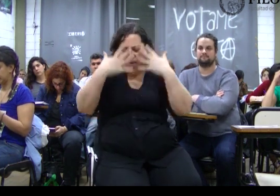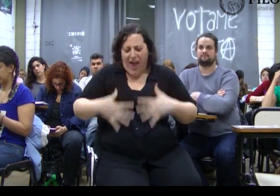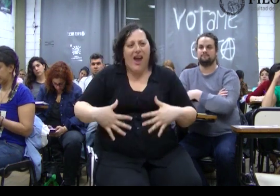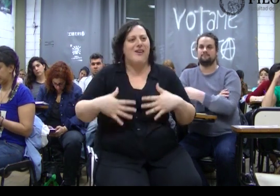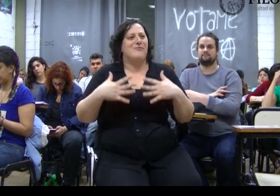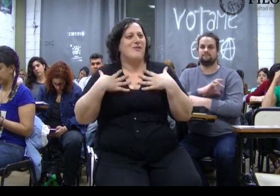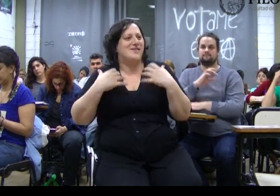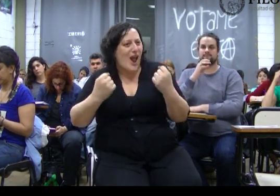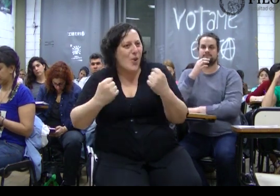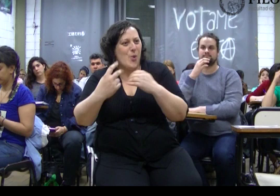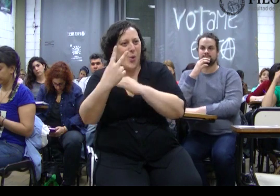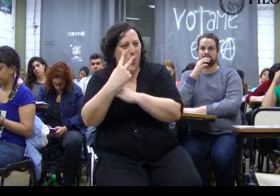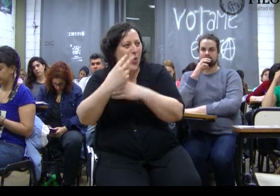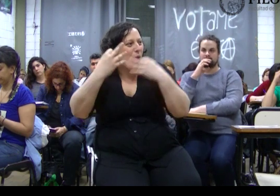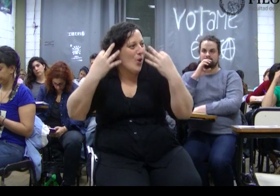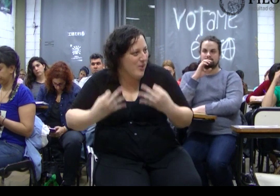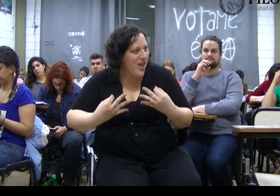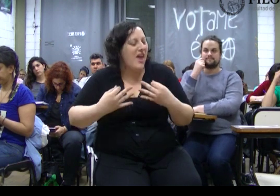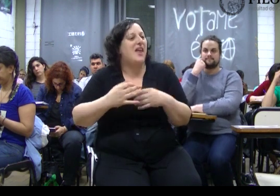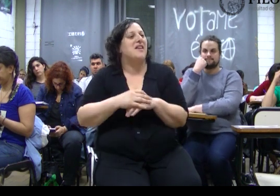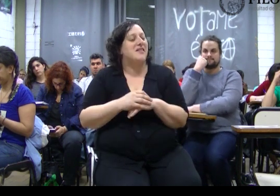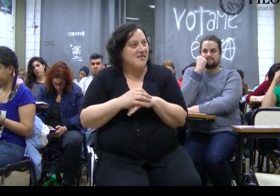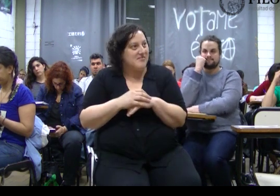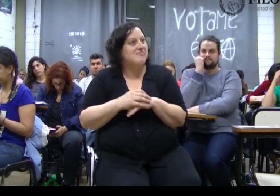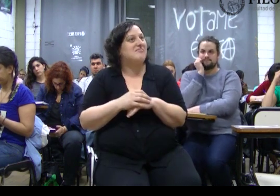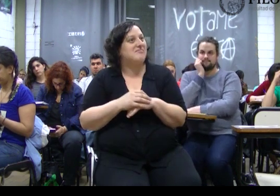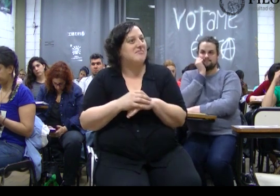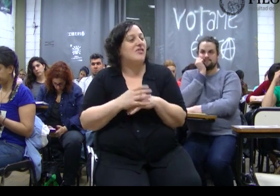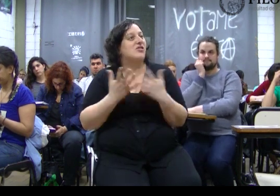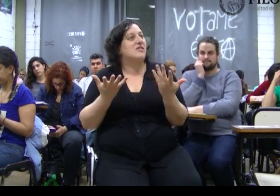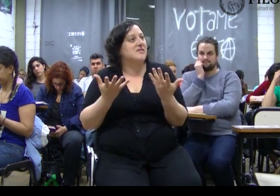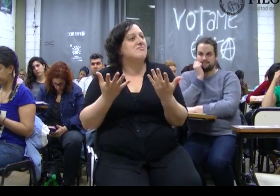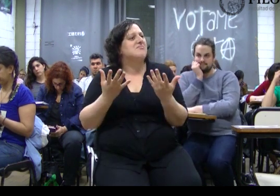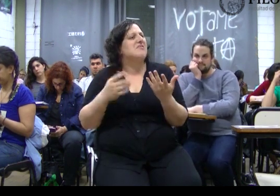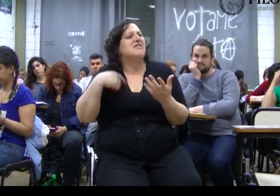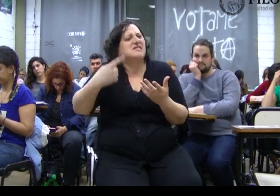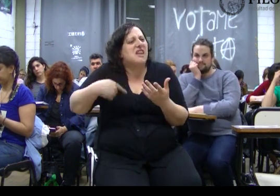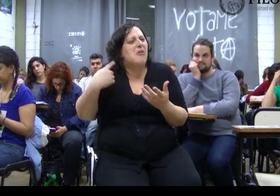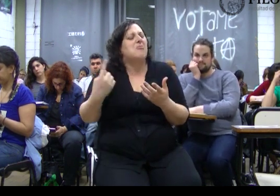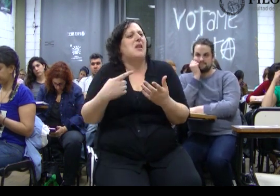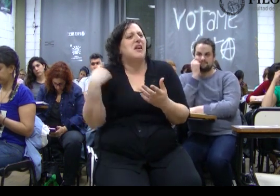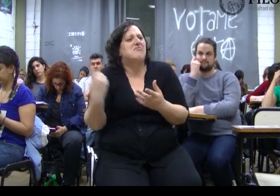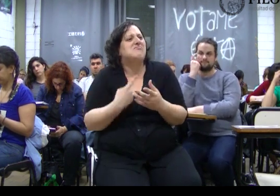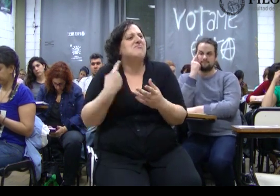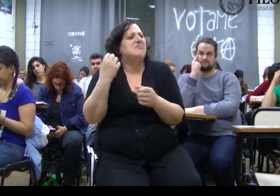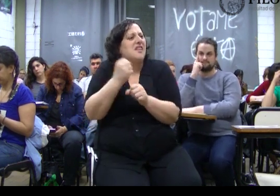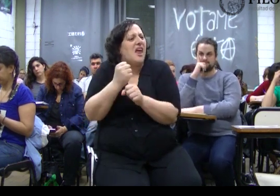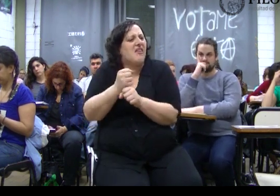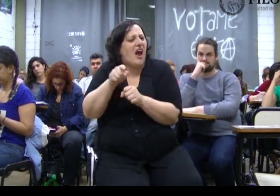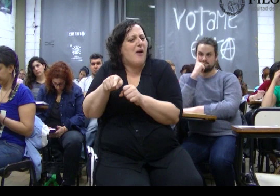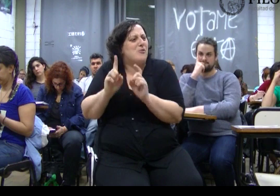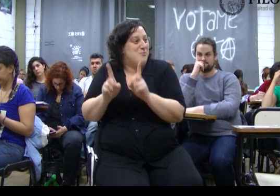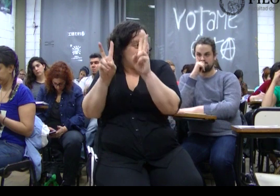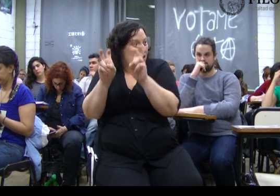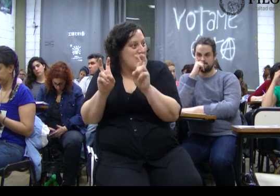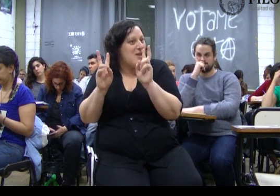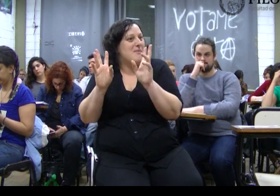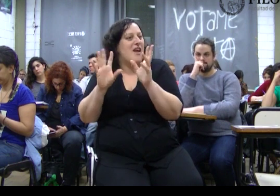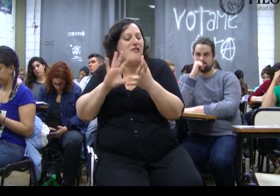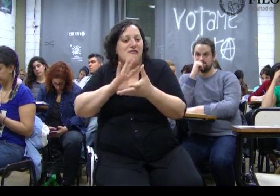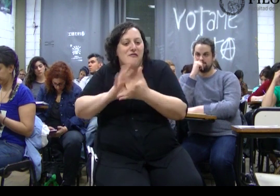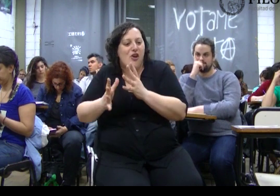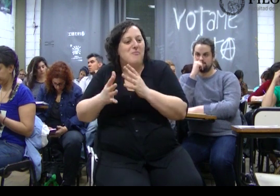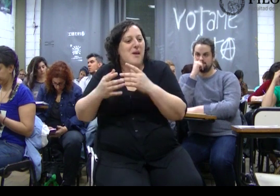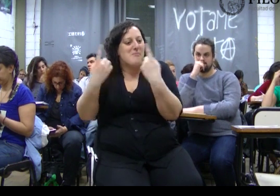salud. Y claro, cuando uno trabaja estas temáticas con un material que es accesible,